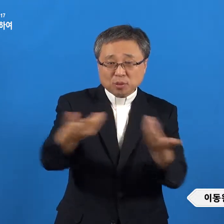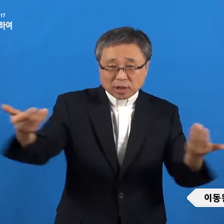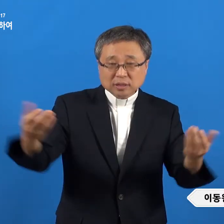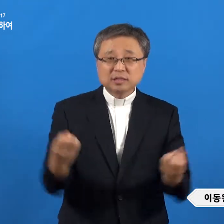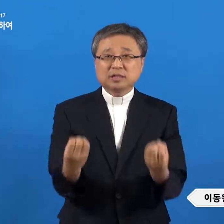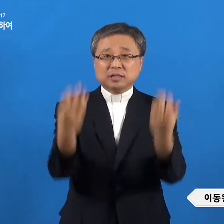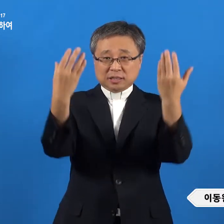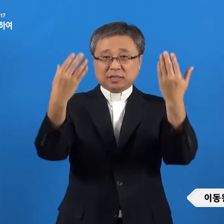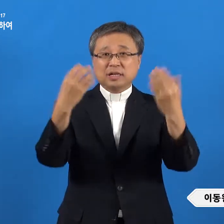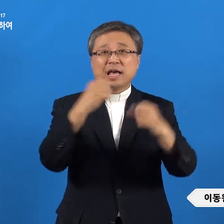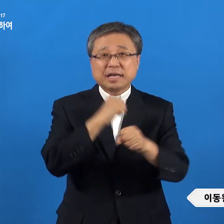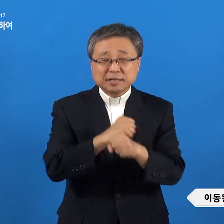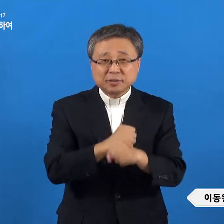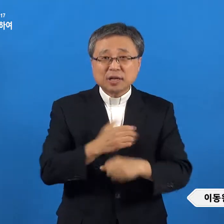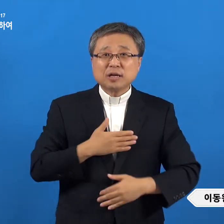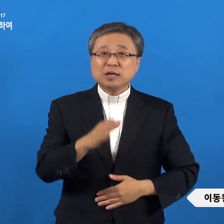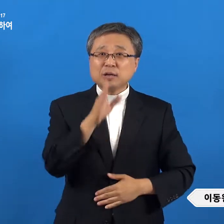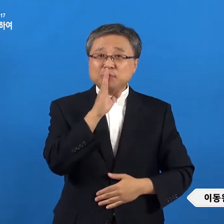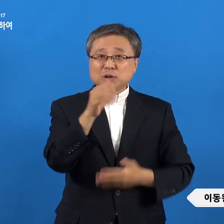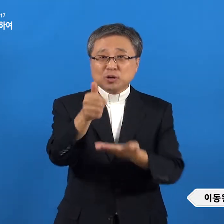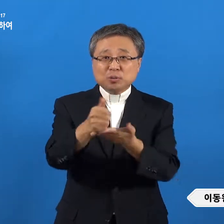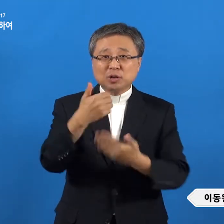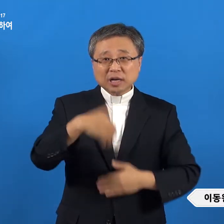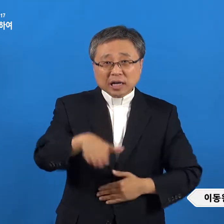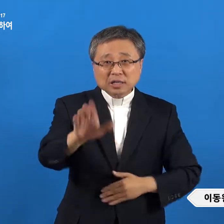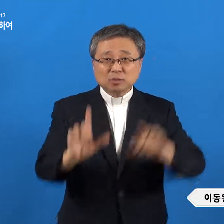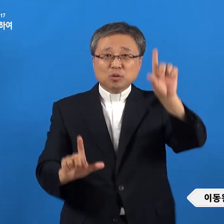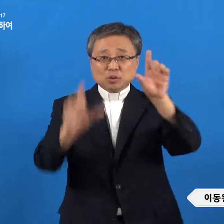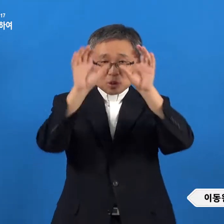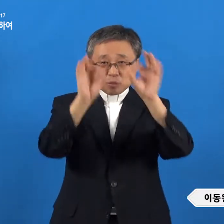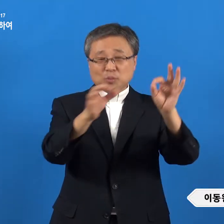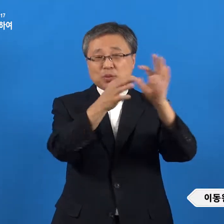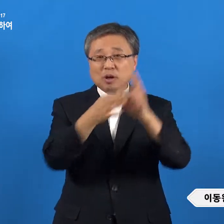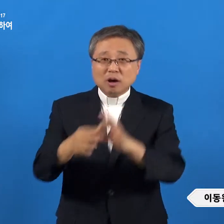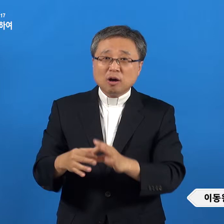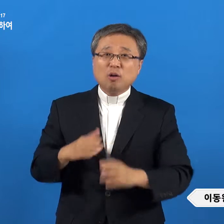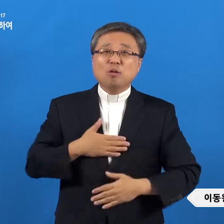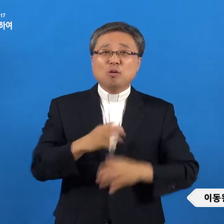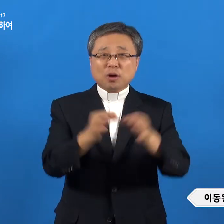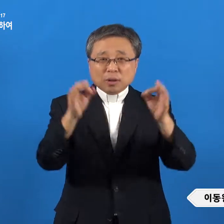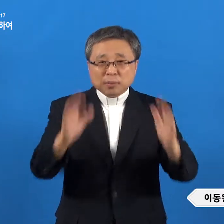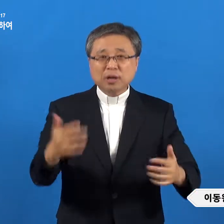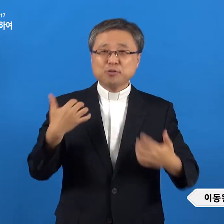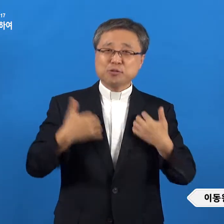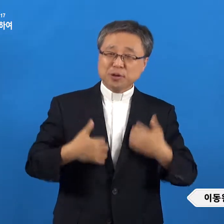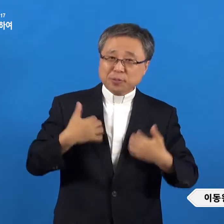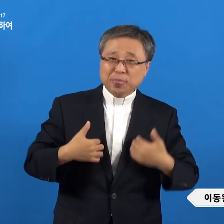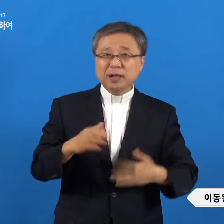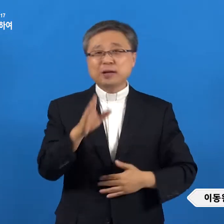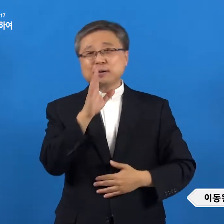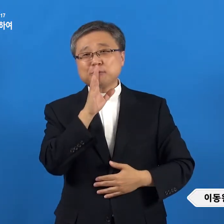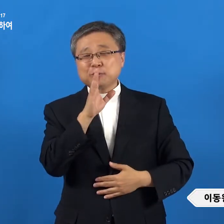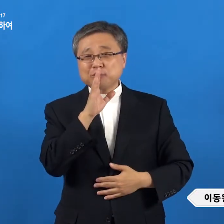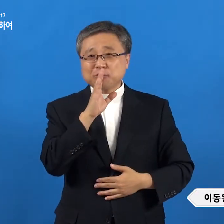집행했습니다. 이번에 그분이 가시는 모습을 보면서 모처럼 마음이 유쾌해졌습니다. 이번에는 여도 야도